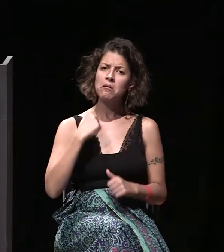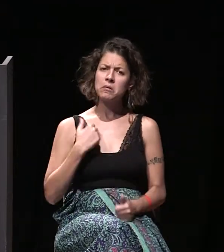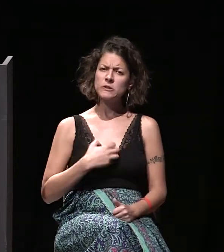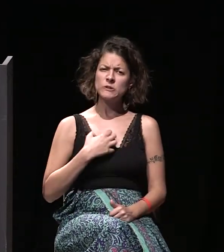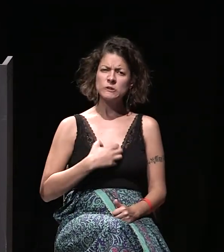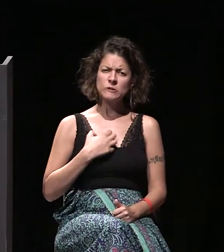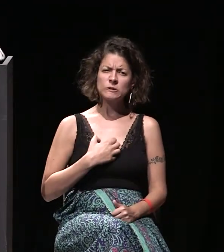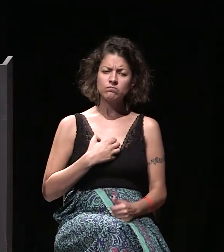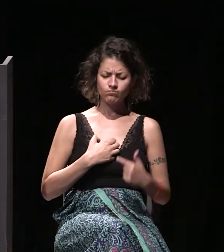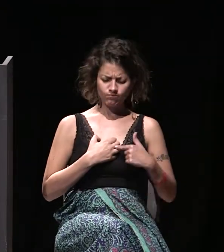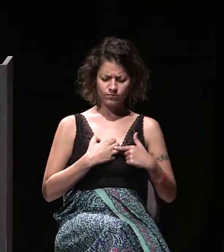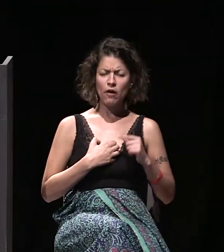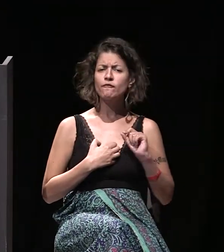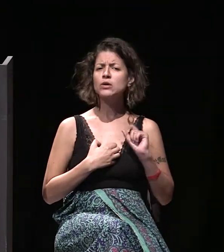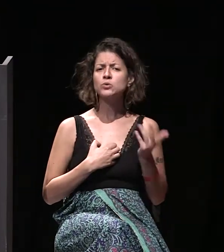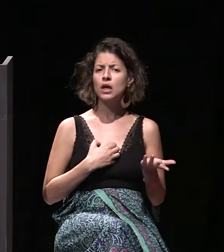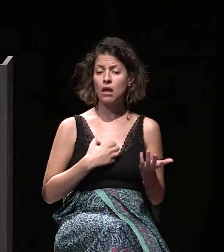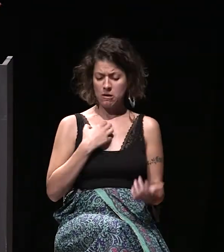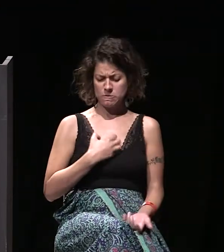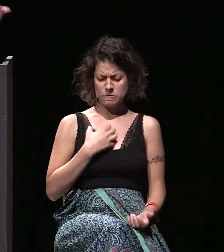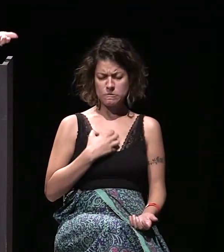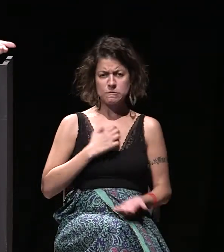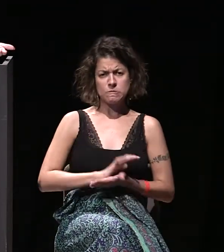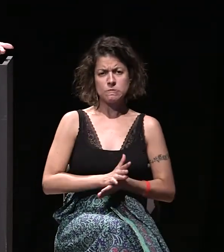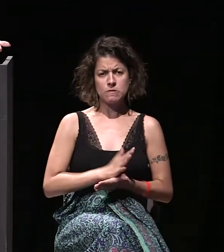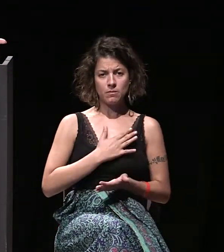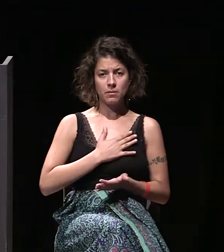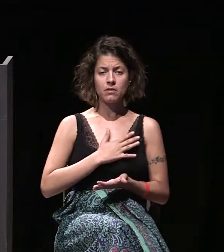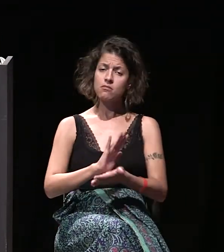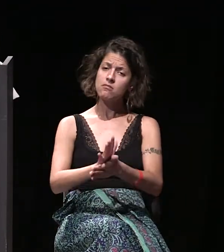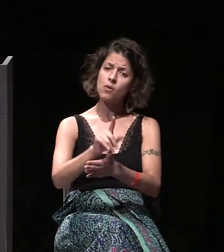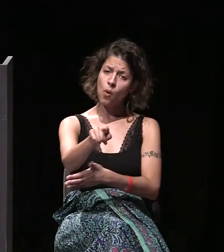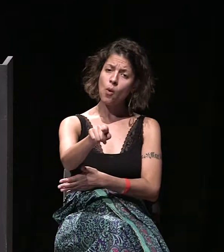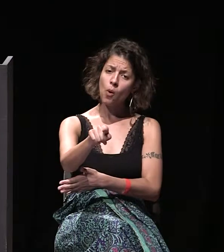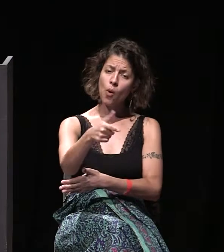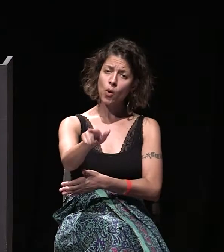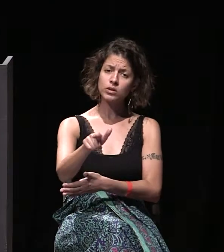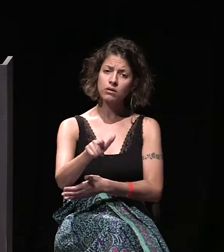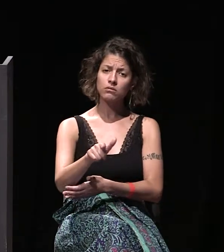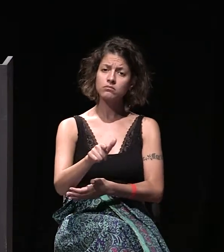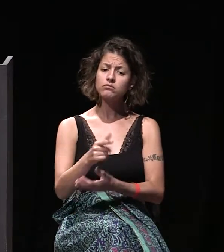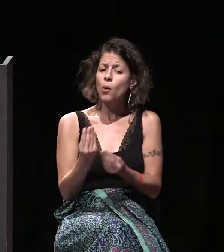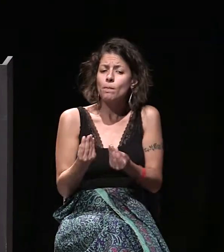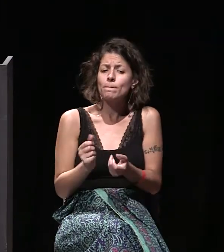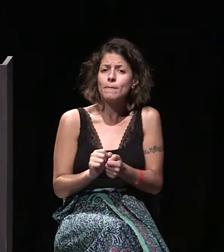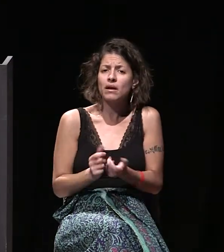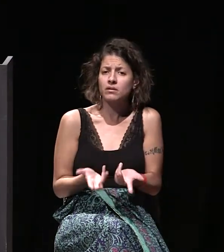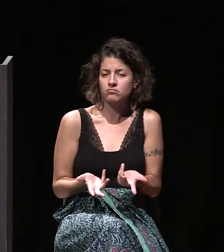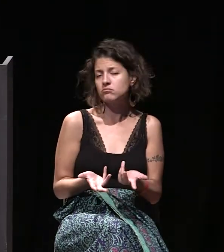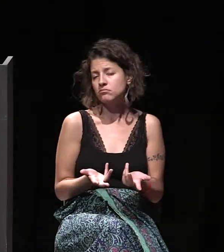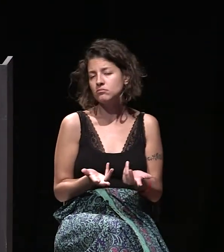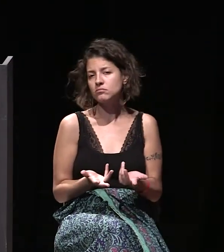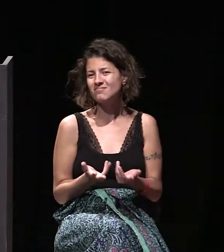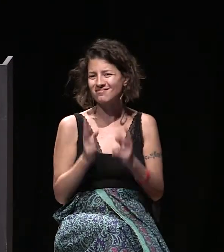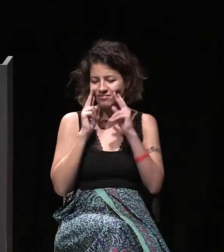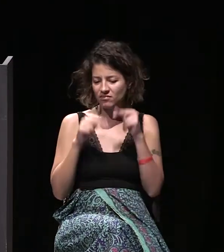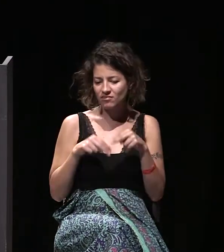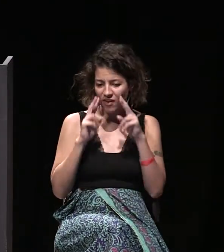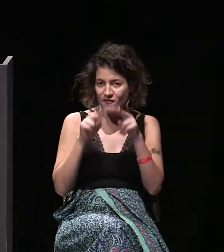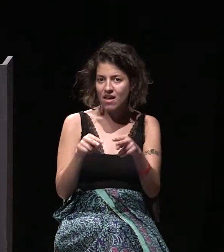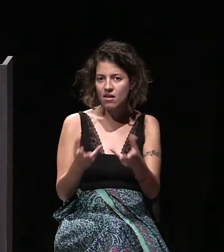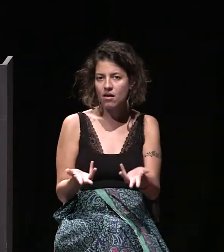com a minha raiva? A raiva vai fazer mal para mim, mas vai fazer mal para o outro também. Então, isso é os